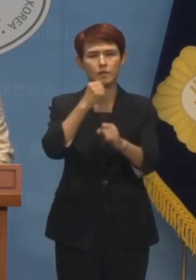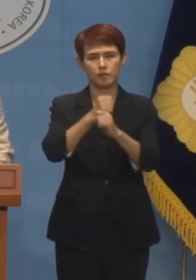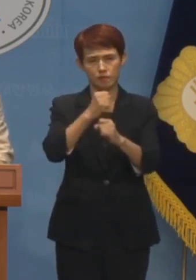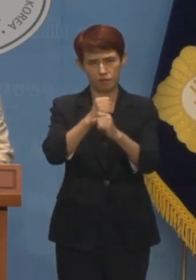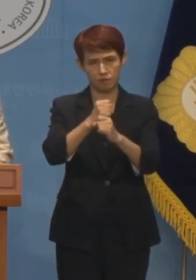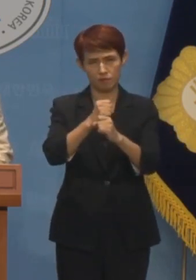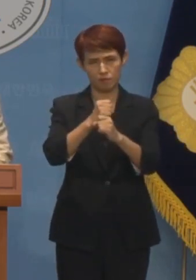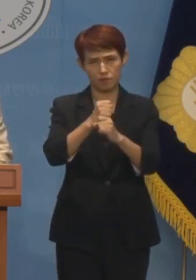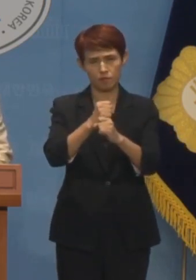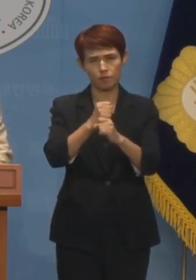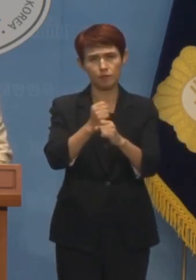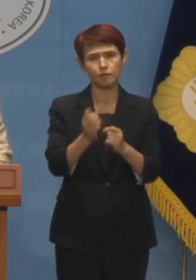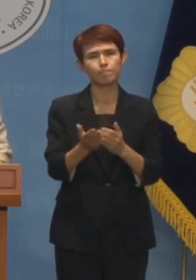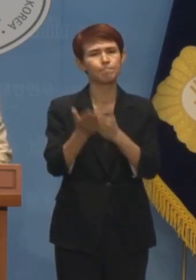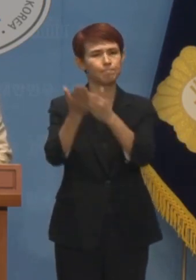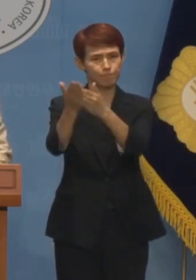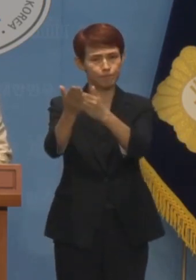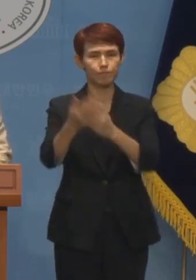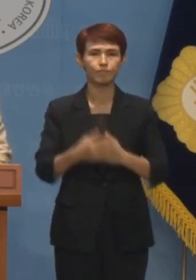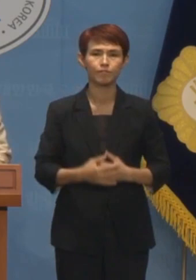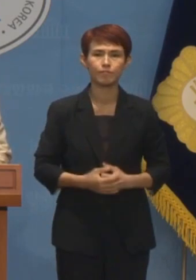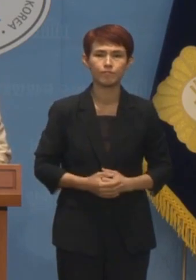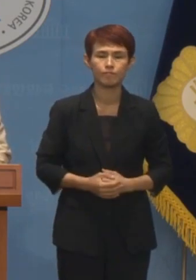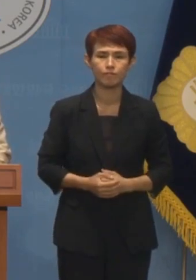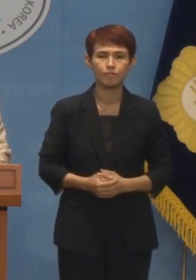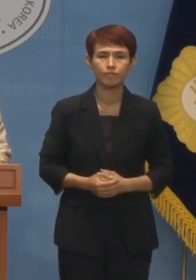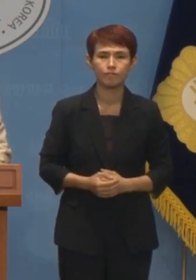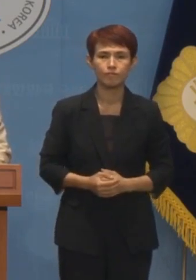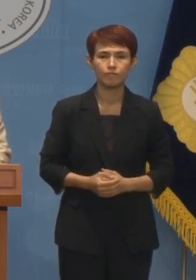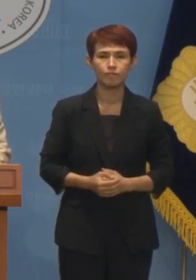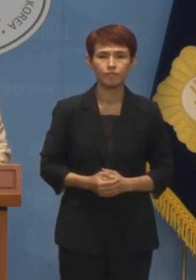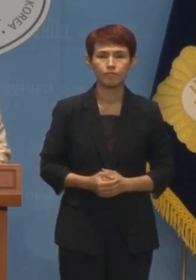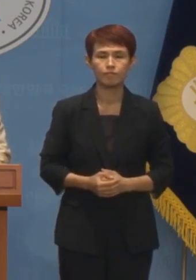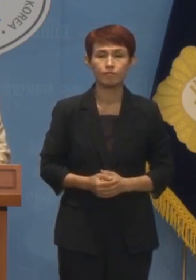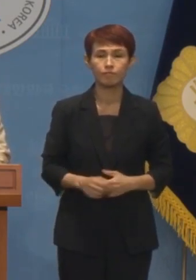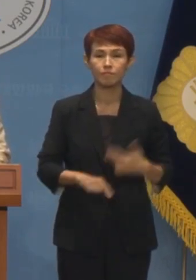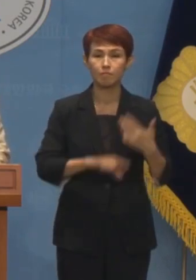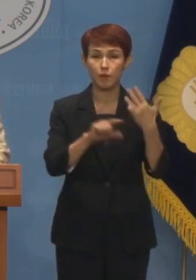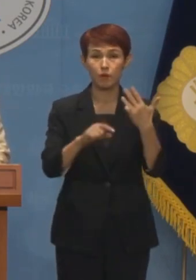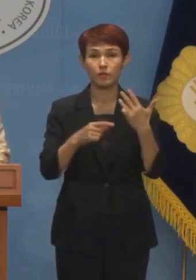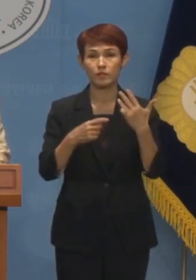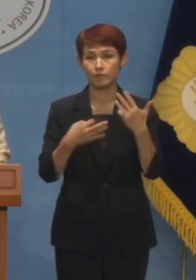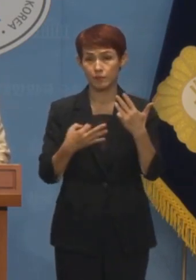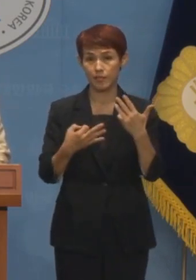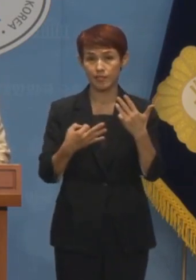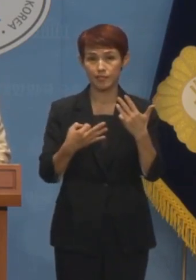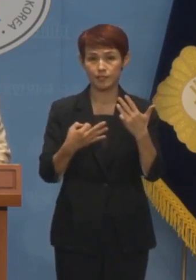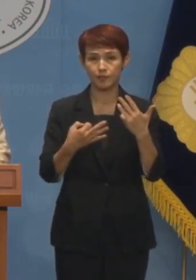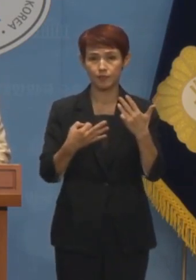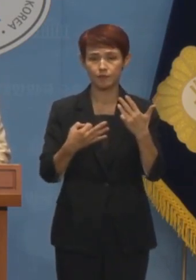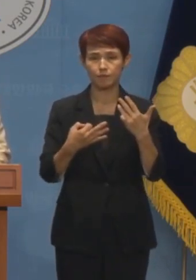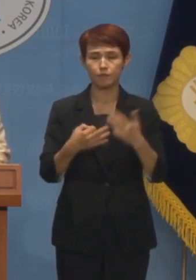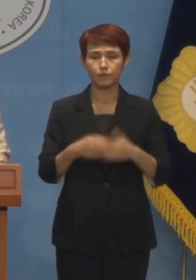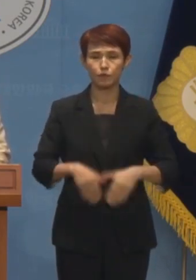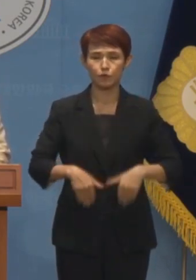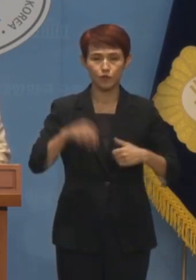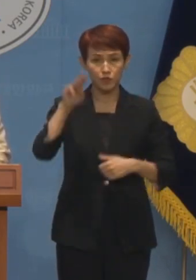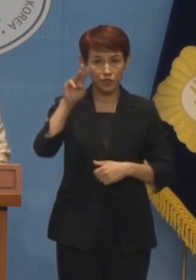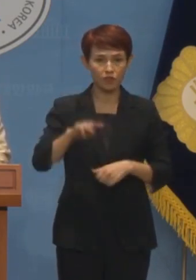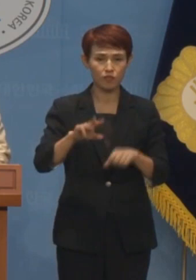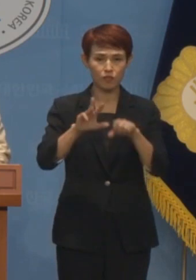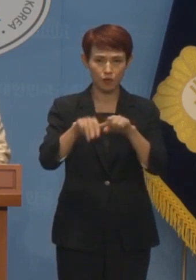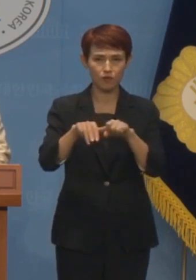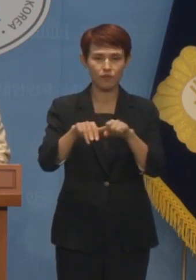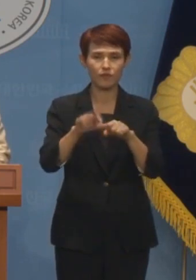데 호응해 주실 것을 당부드립니다. 2024년 8월 14일 춘천, 철원,